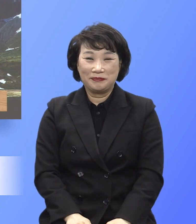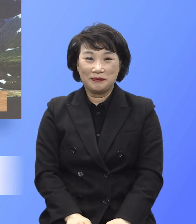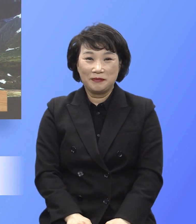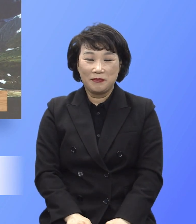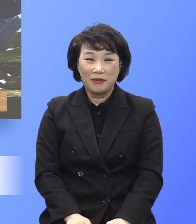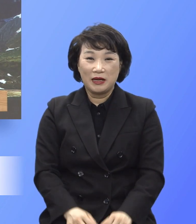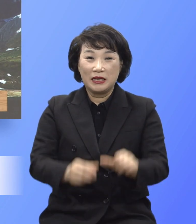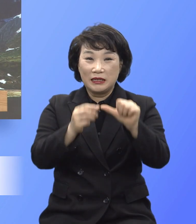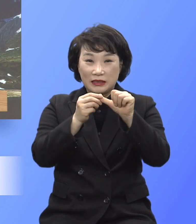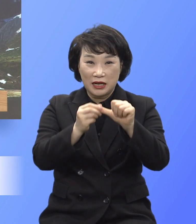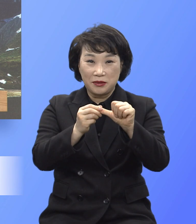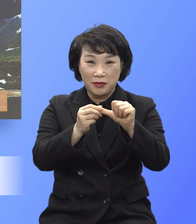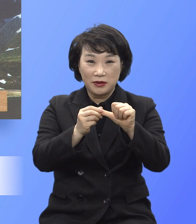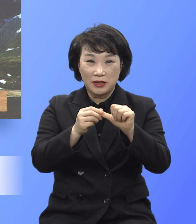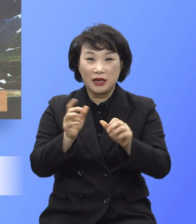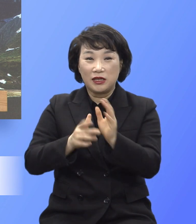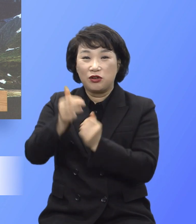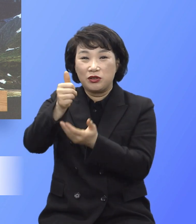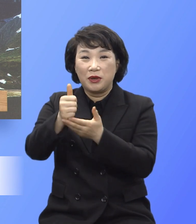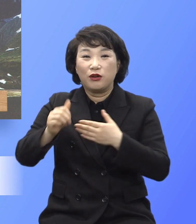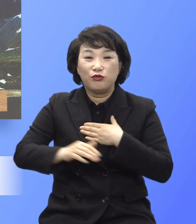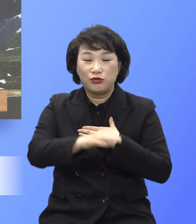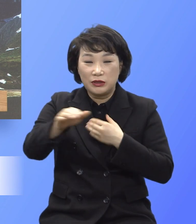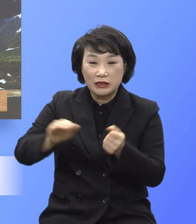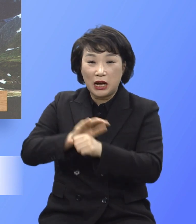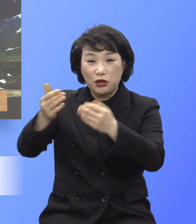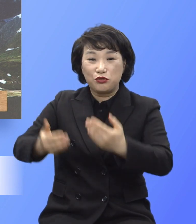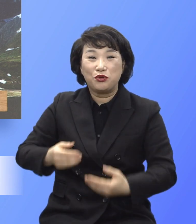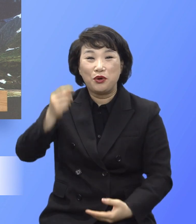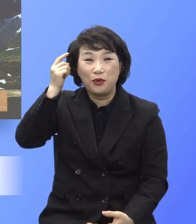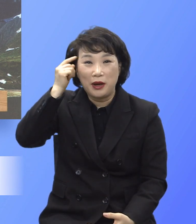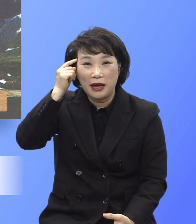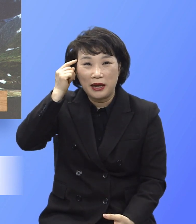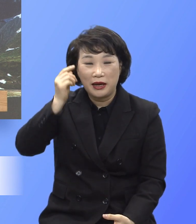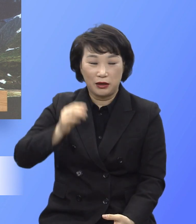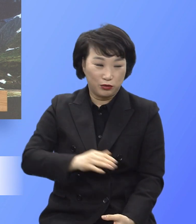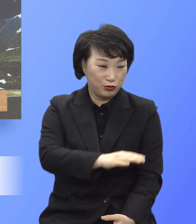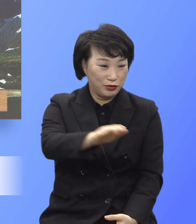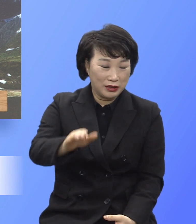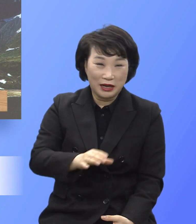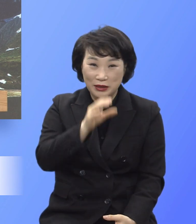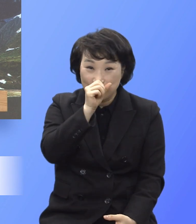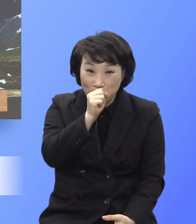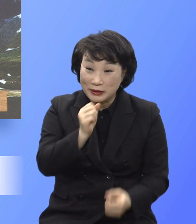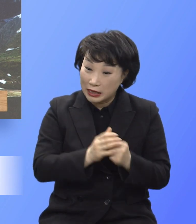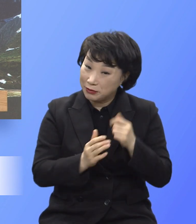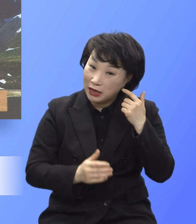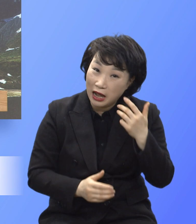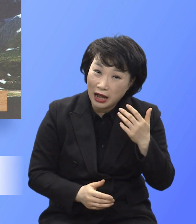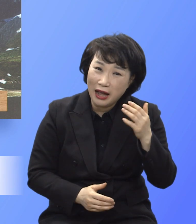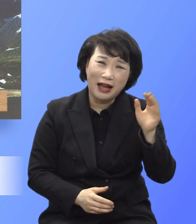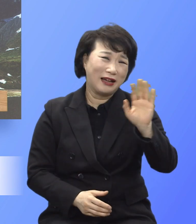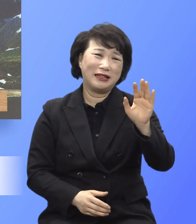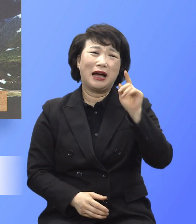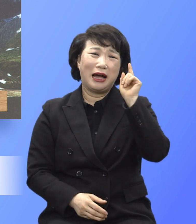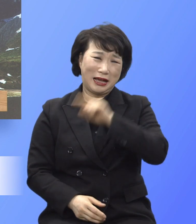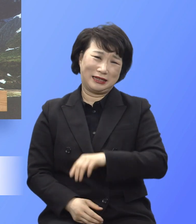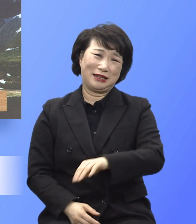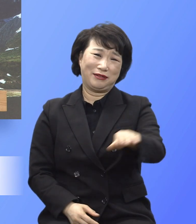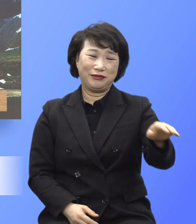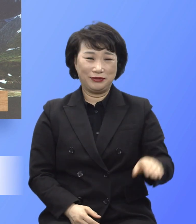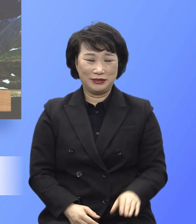예, 다섯 번째로 예수께서 우리를 사랑하신 것은 우리가 선하기 때문에 아니야 악하기